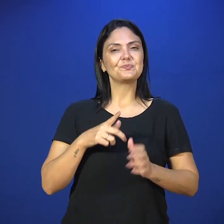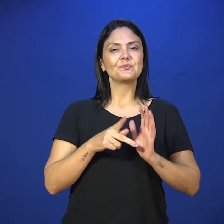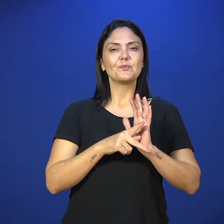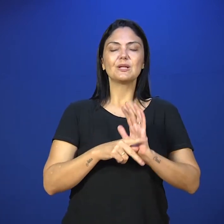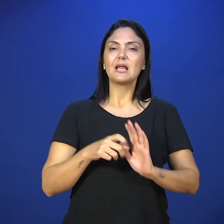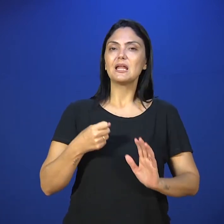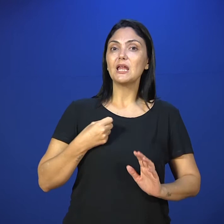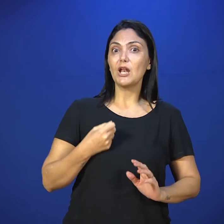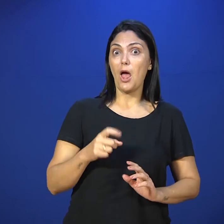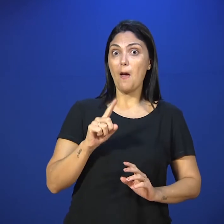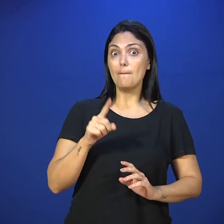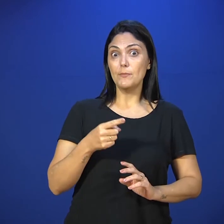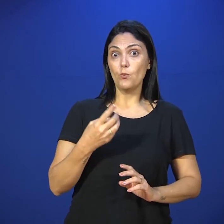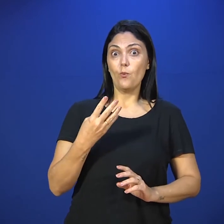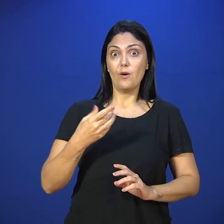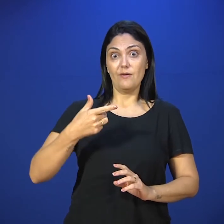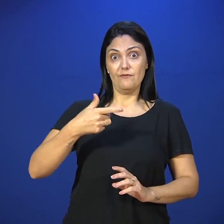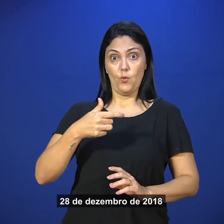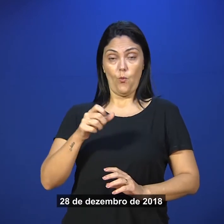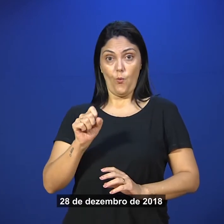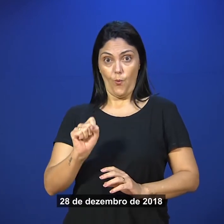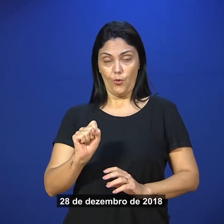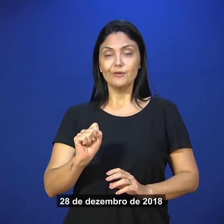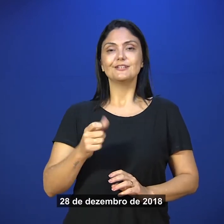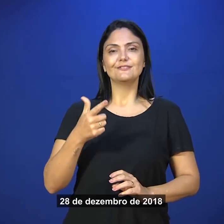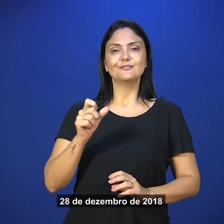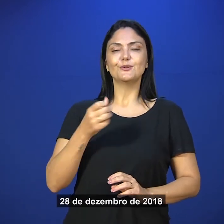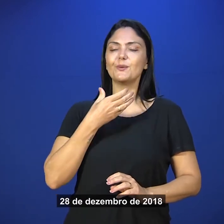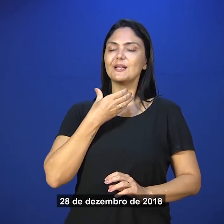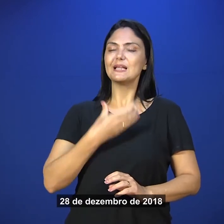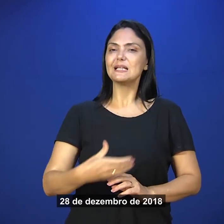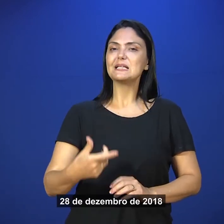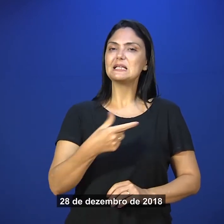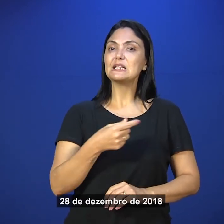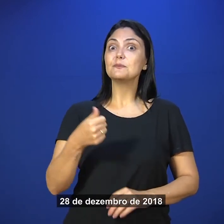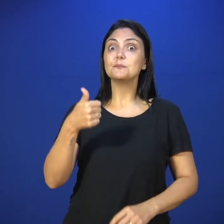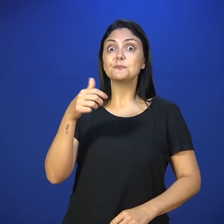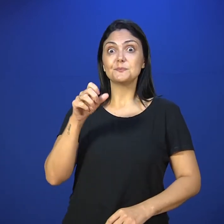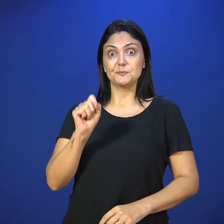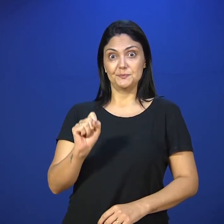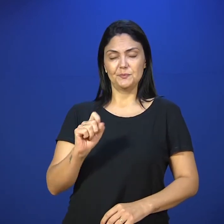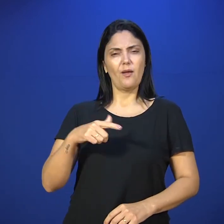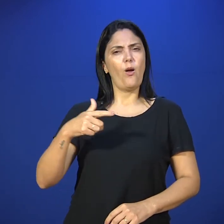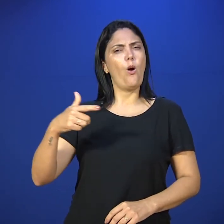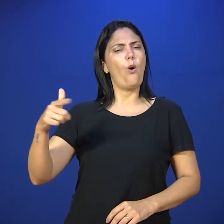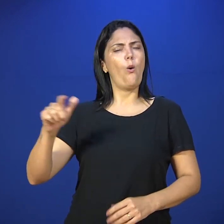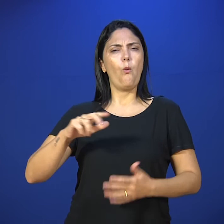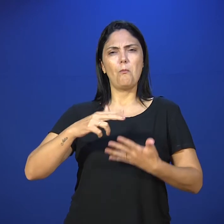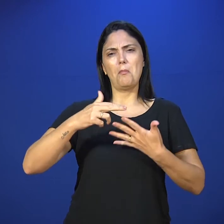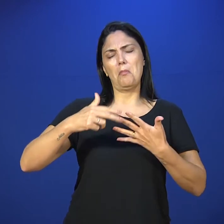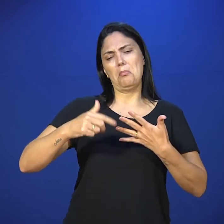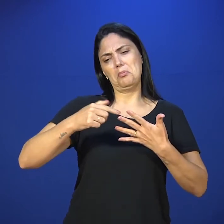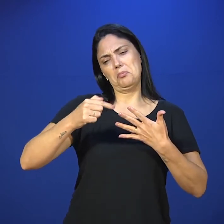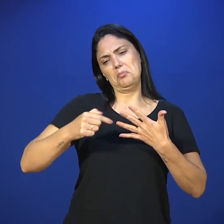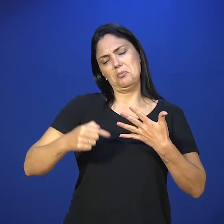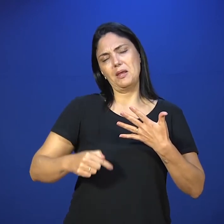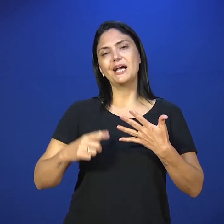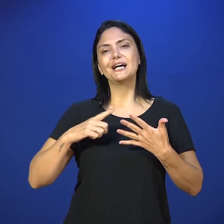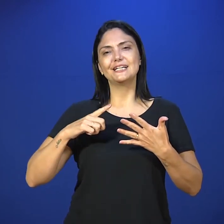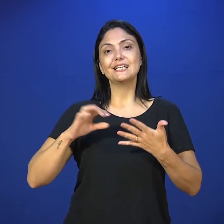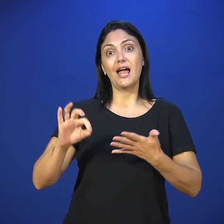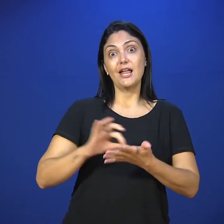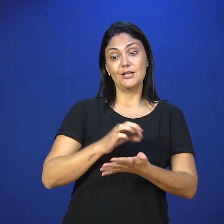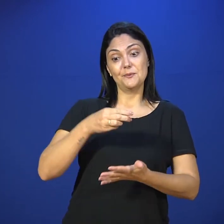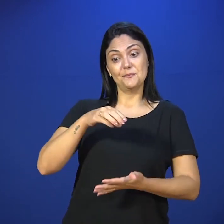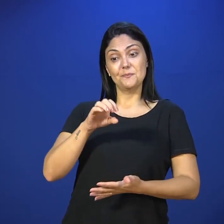Portaria número 1428, de 28 de dezembro de 2018, e demais disposições previstas e autorizadas